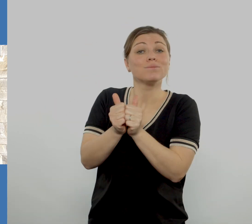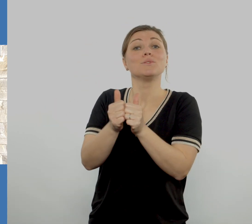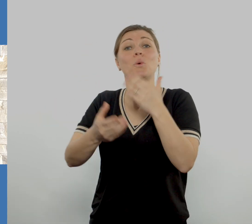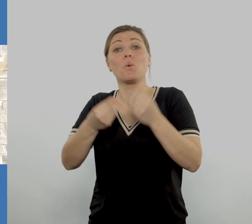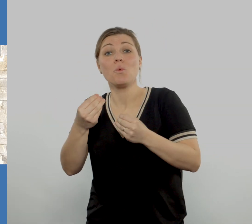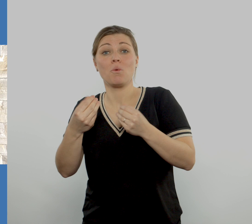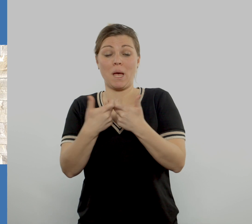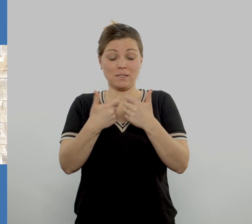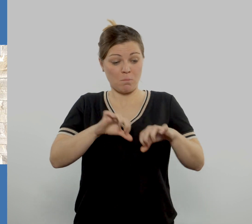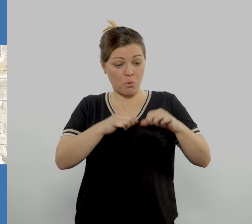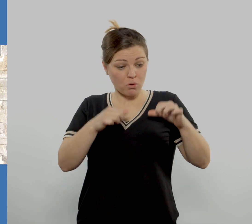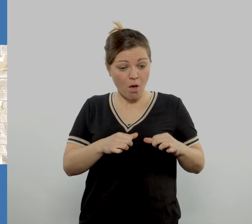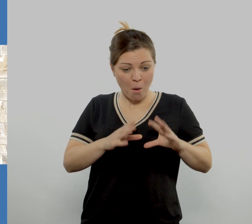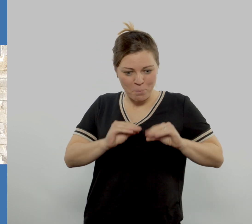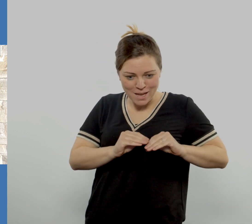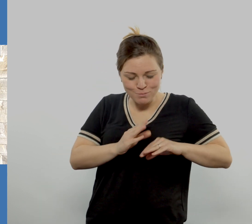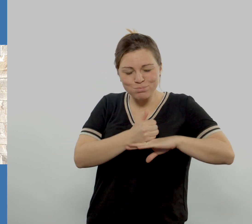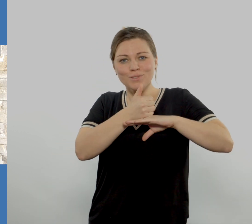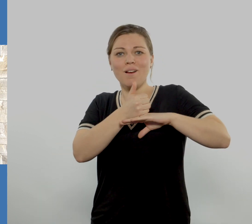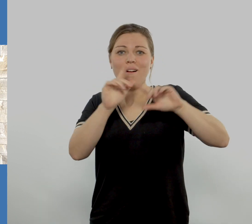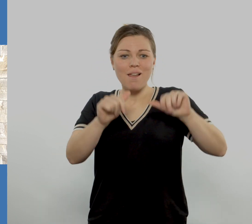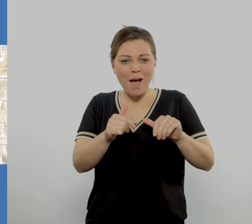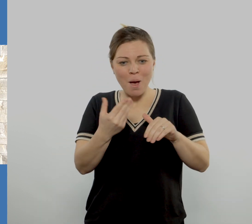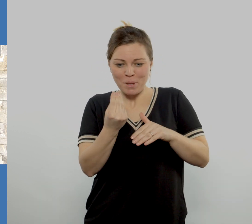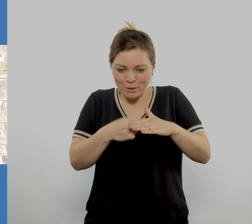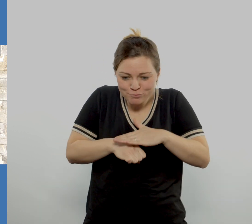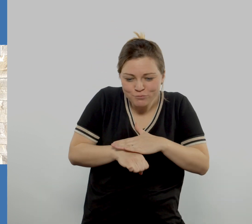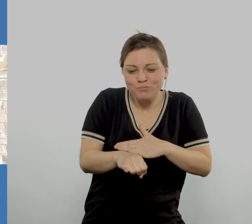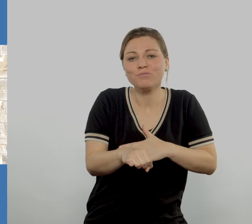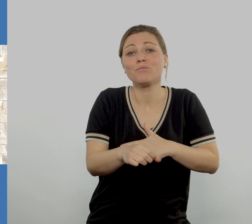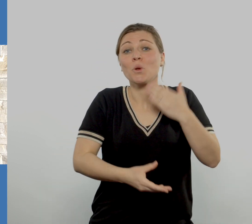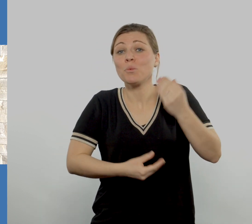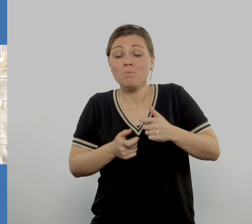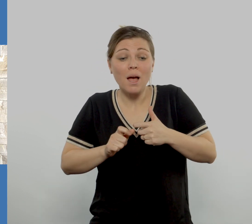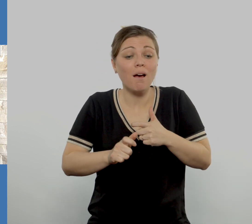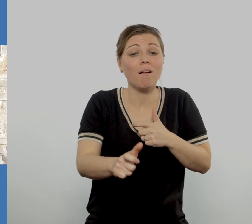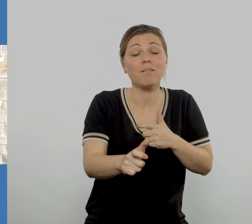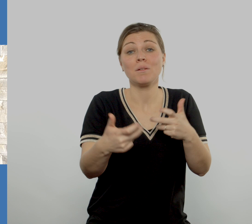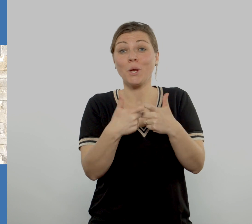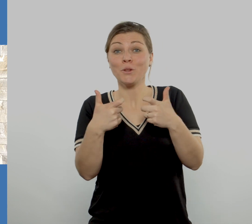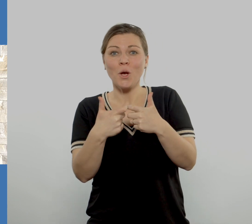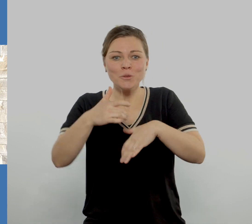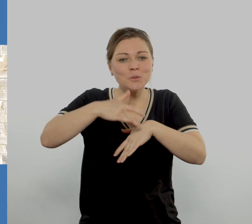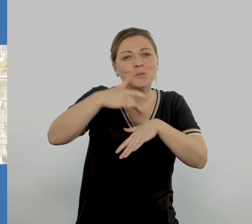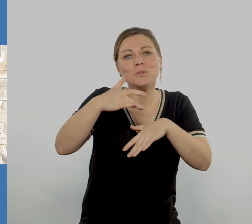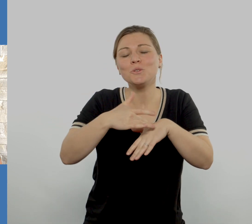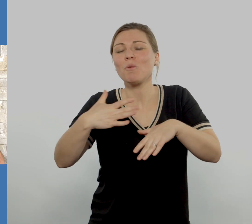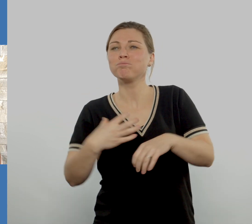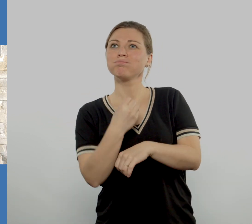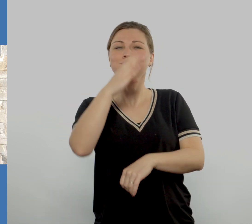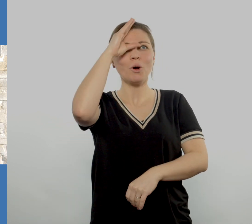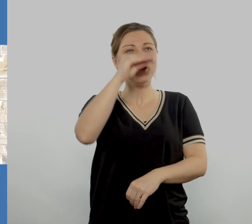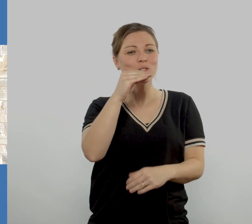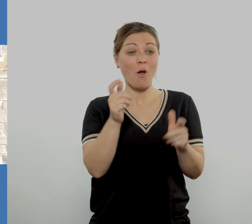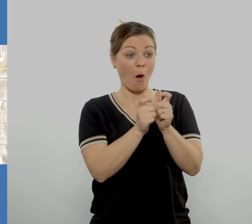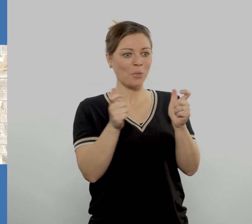qui prend place dans notre cœur. Et puis, il va y avoir le petit bébé qui va arriver. Et puis, il va y avoir un succès professionnel. On va monter